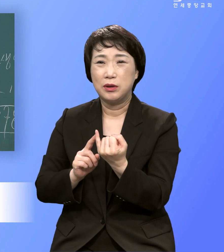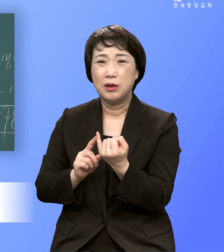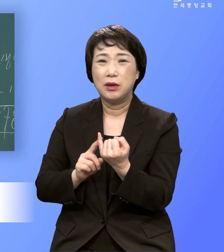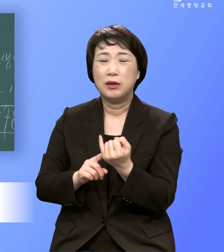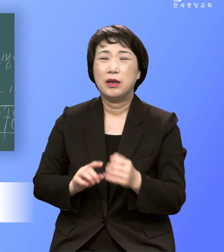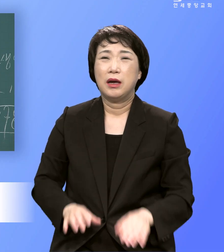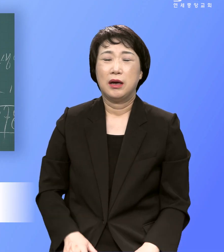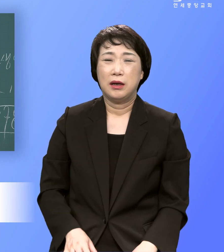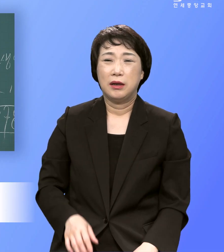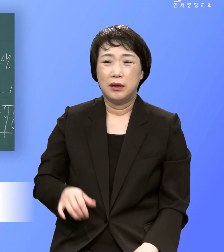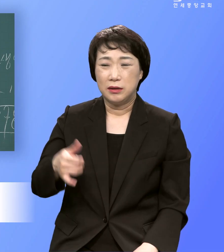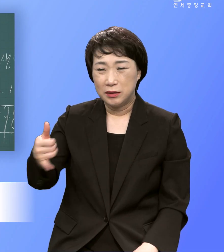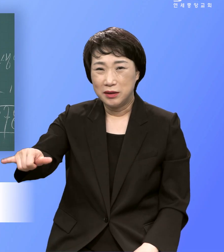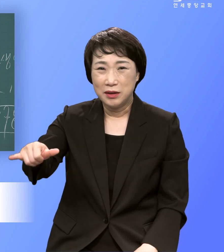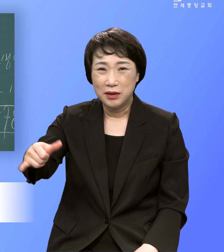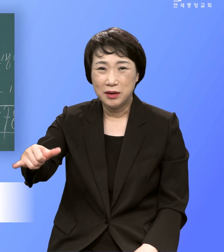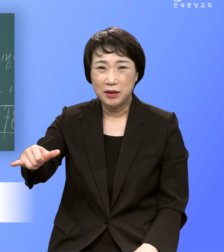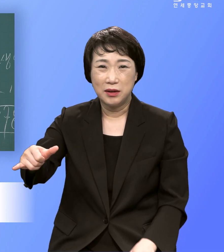전화벨이 울려.